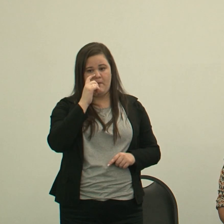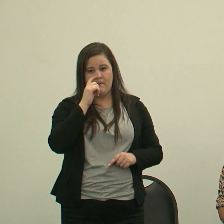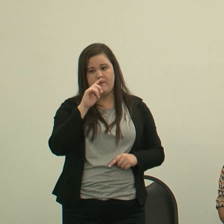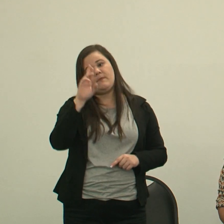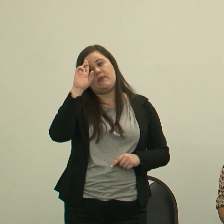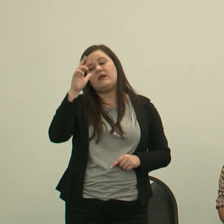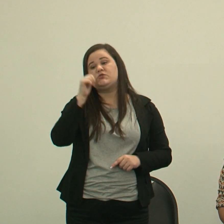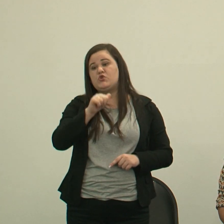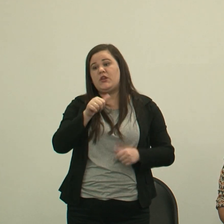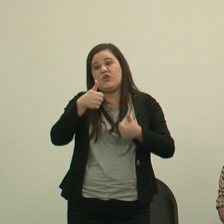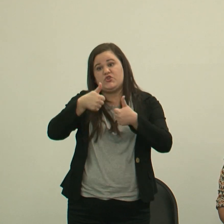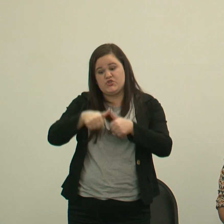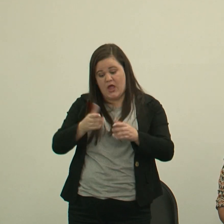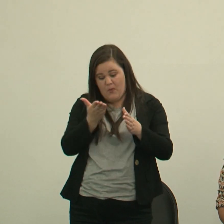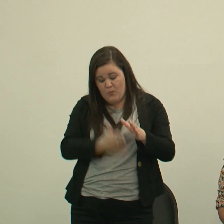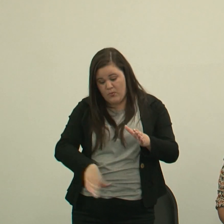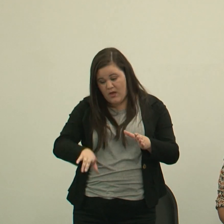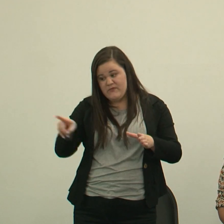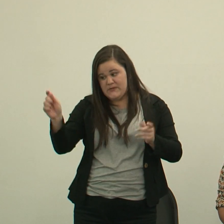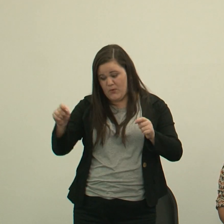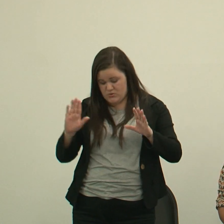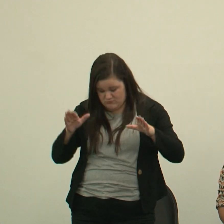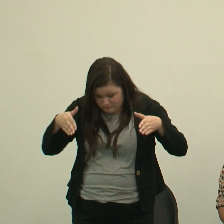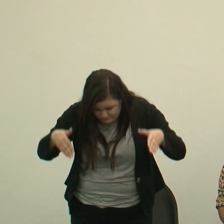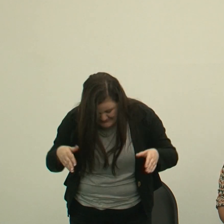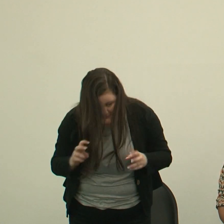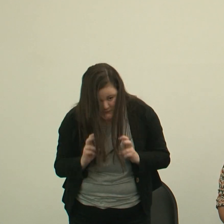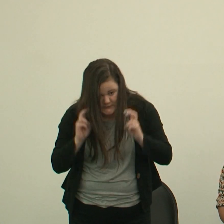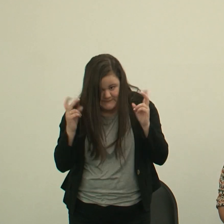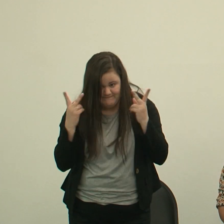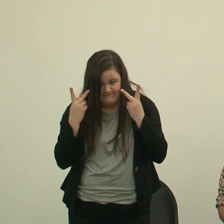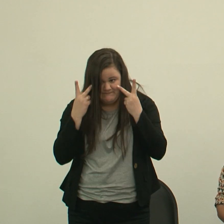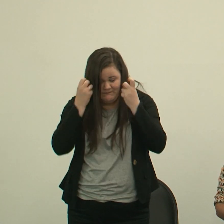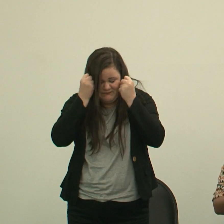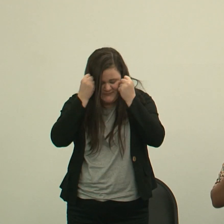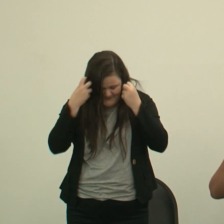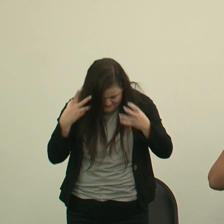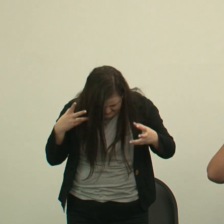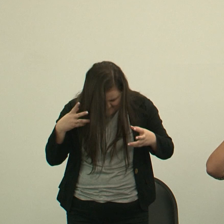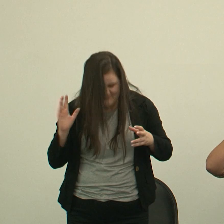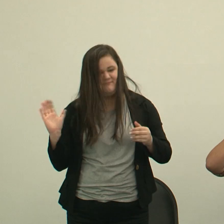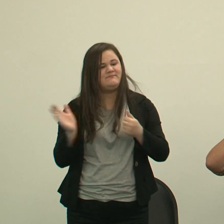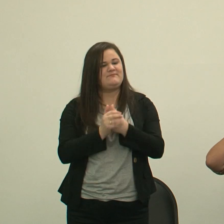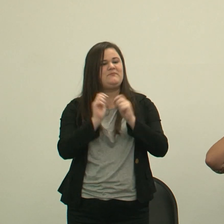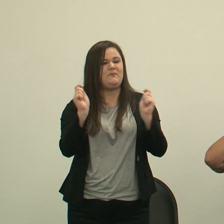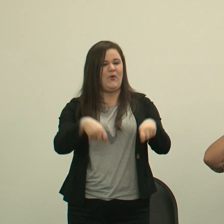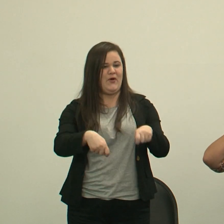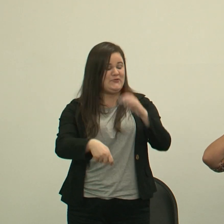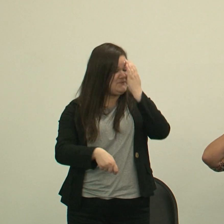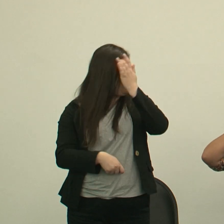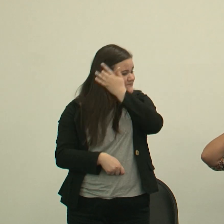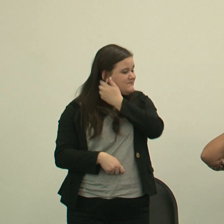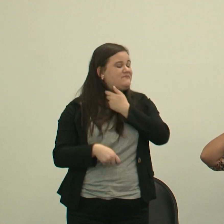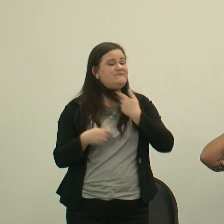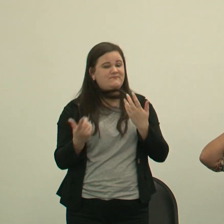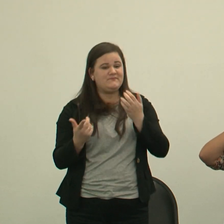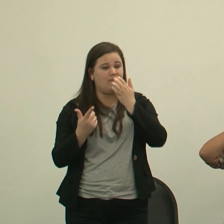um buraco para você enfiar sua cabeça nele. Né? Porque